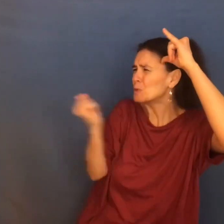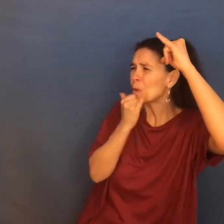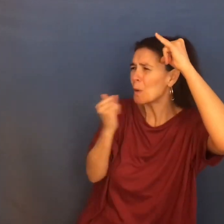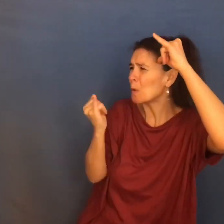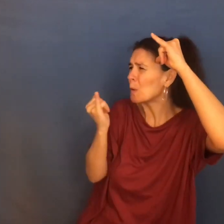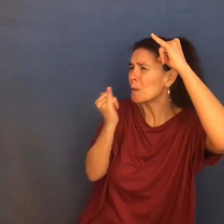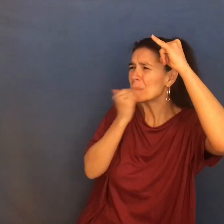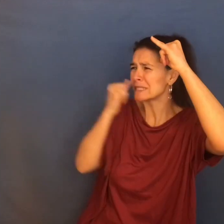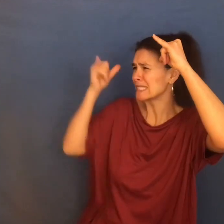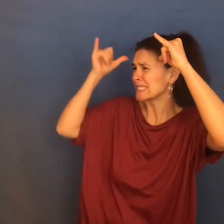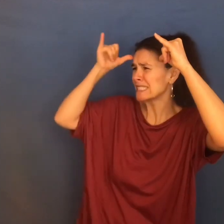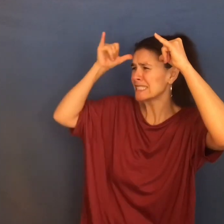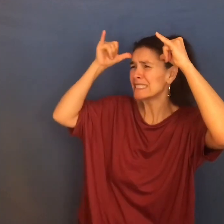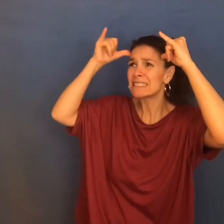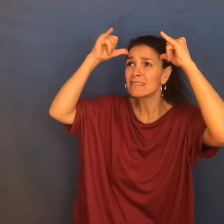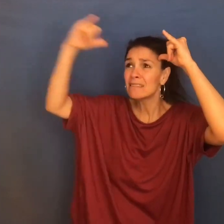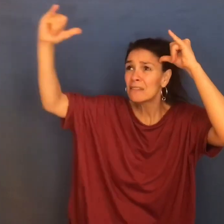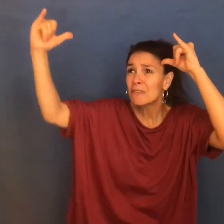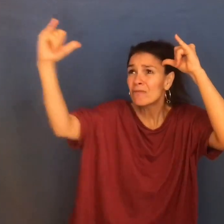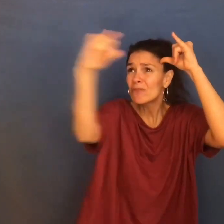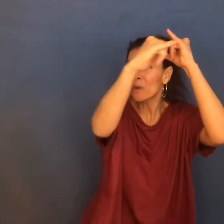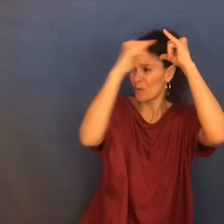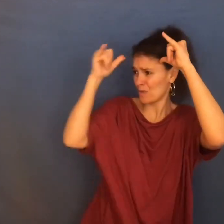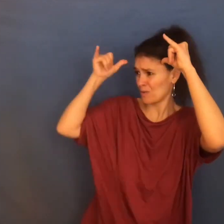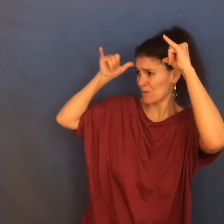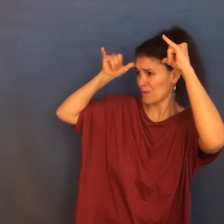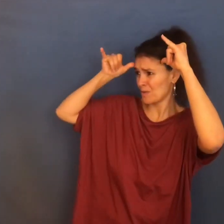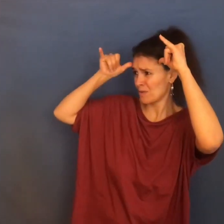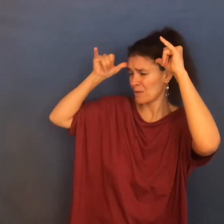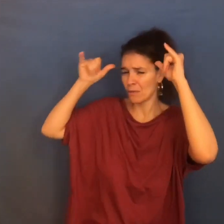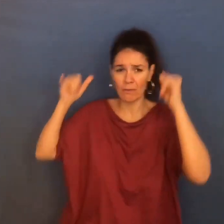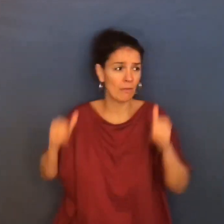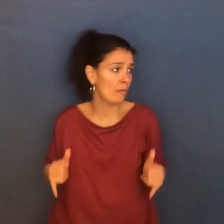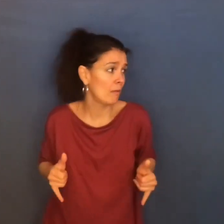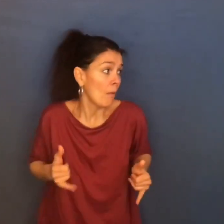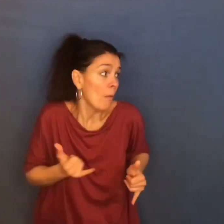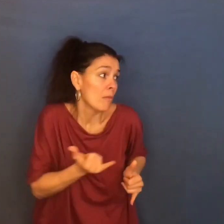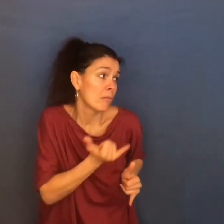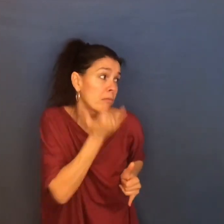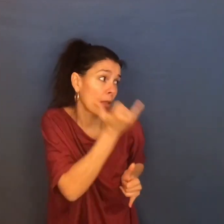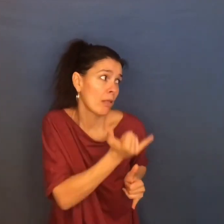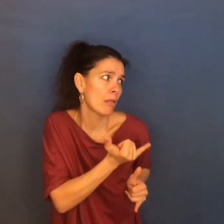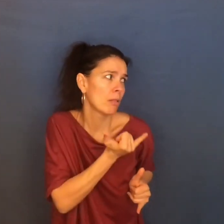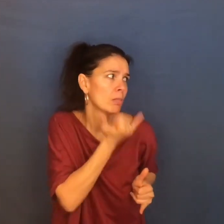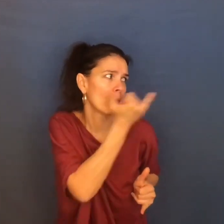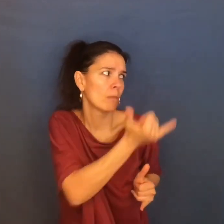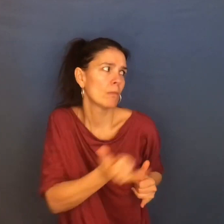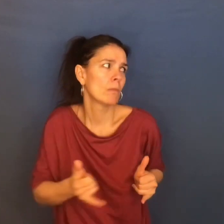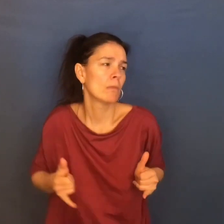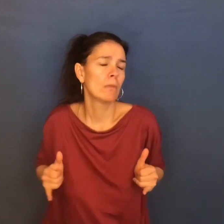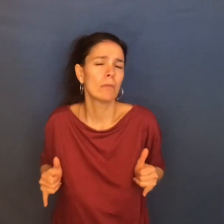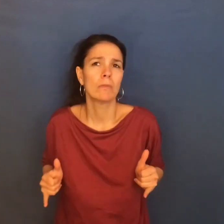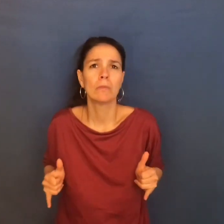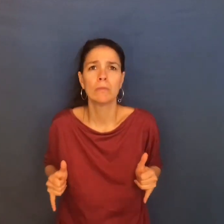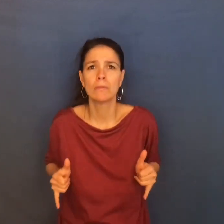Tu te trompes, répondit la vache. C'est un avion. Oh, pardon.